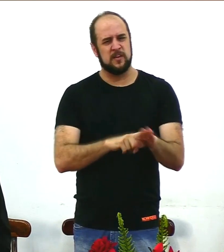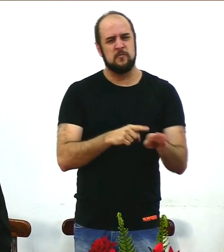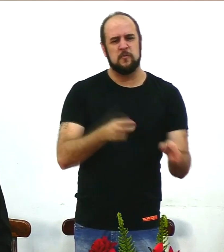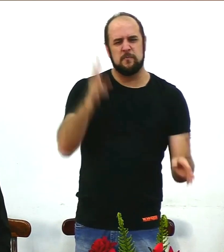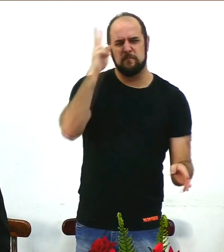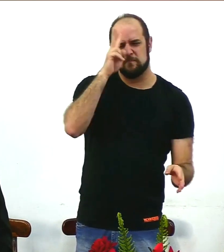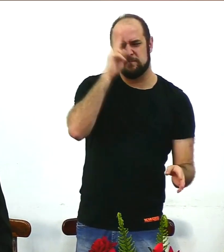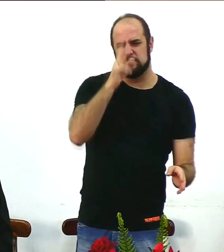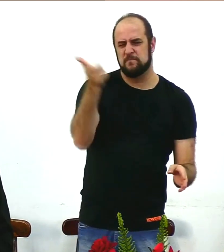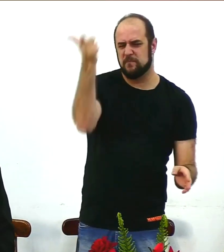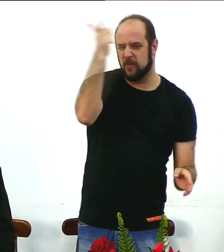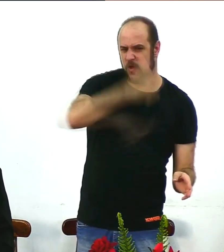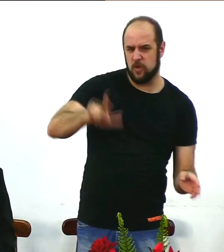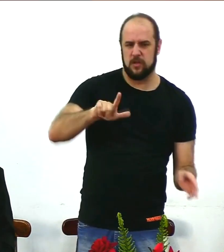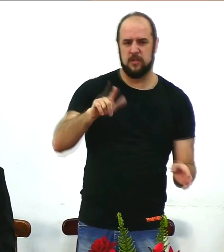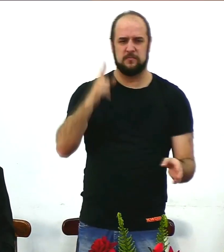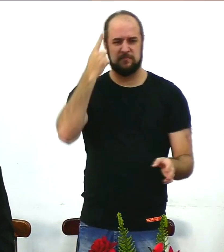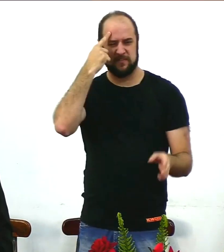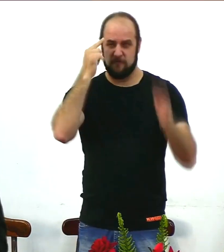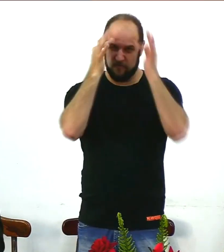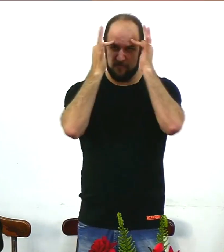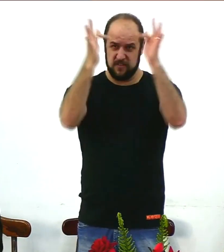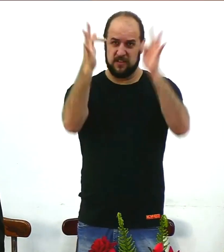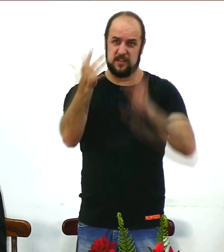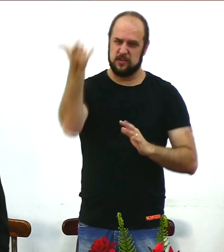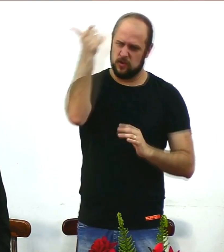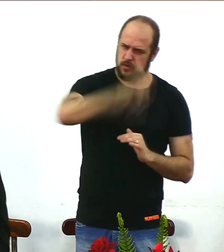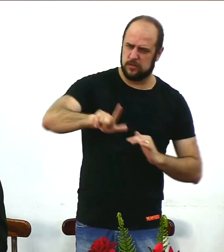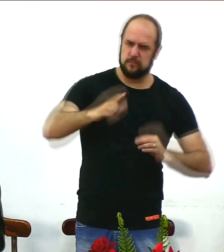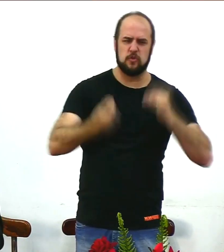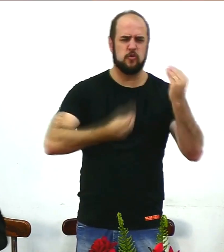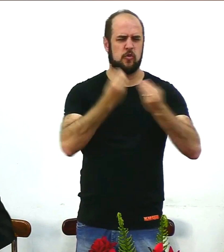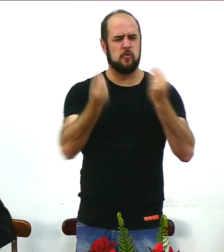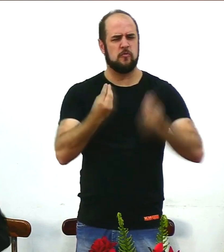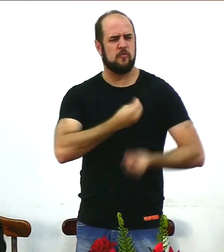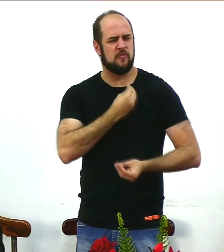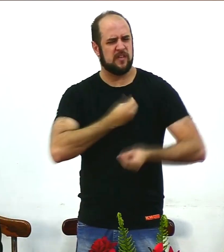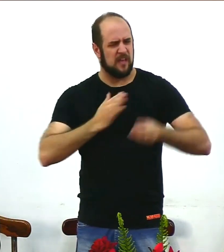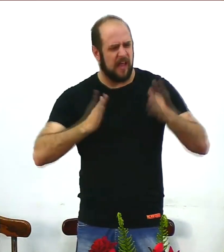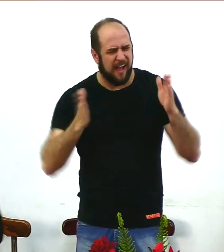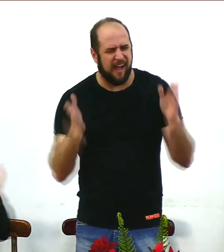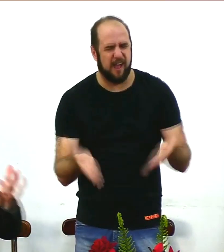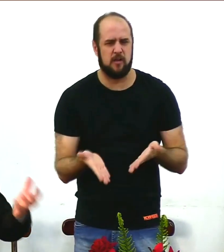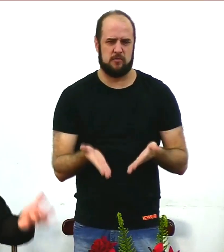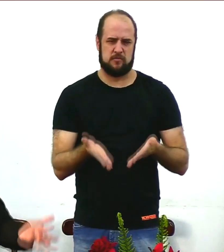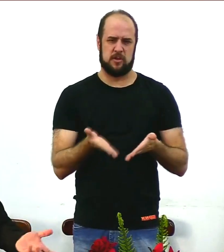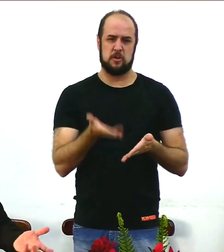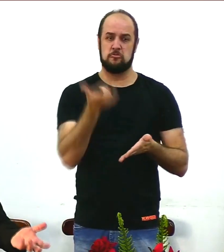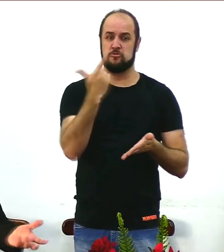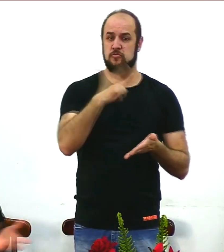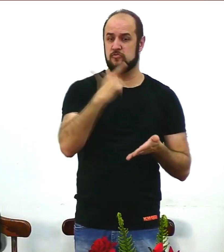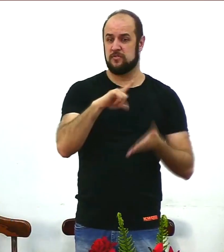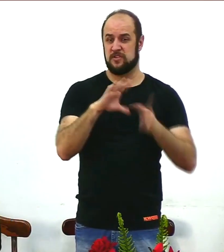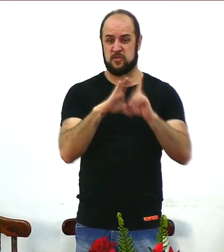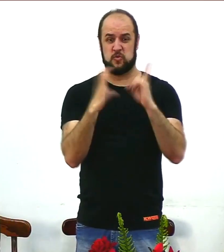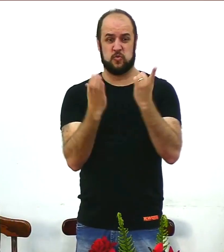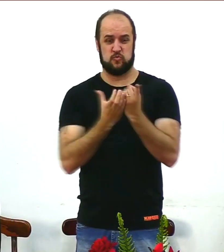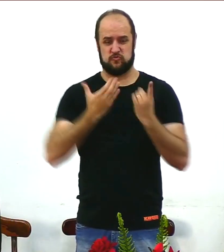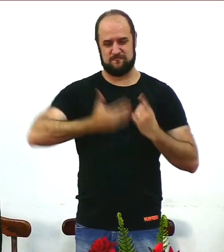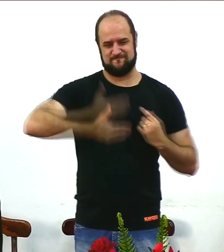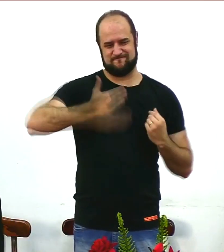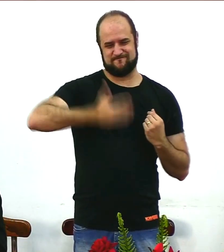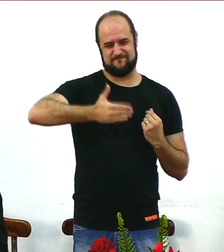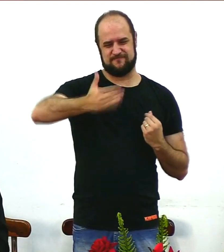apartados. Não tratemos dos motivos, não precisa. O mais importante não é o motivo que o levou ao